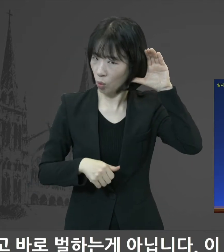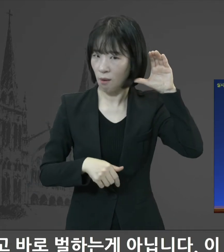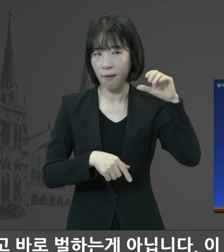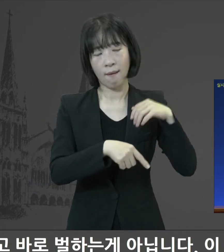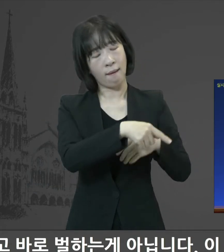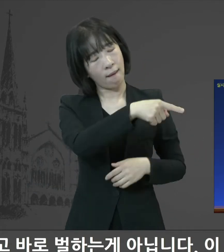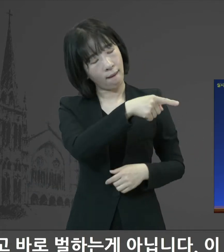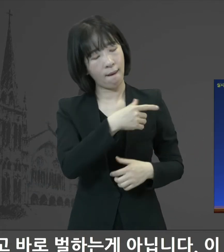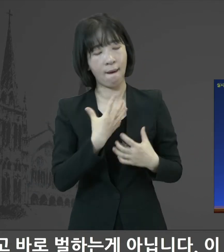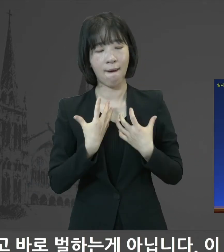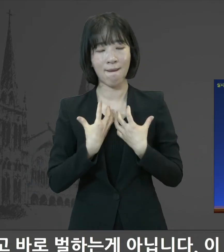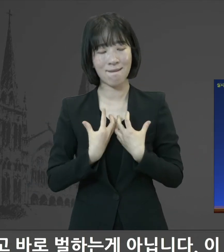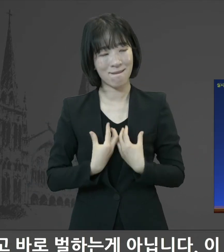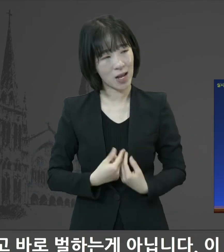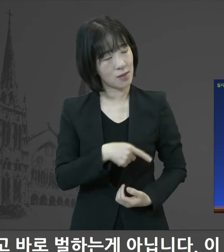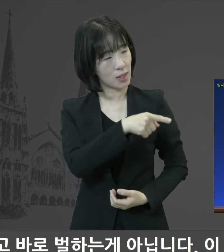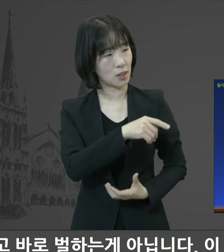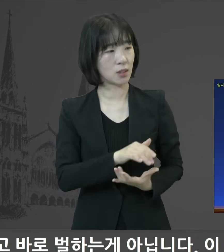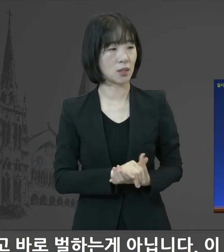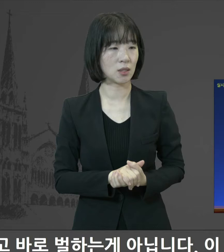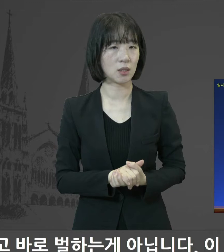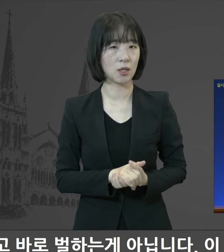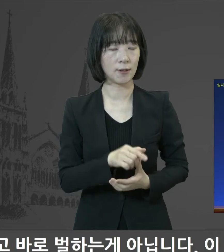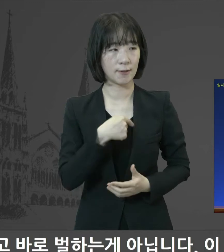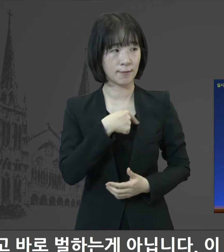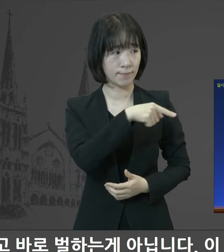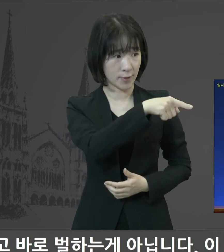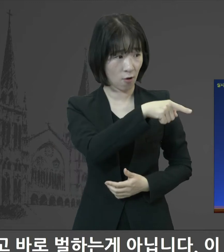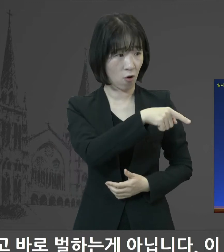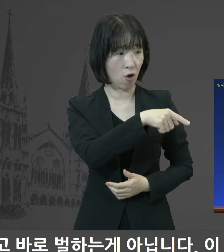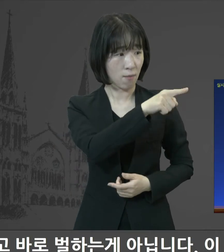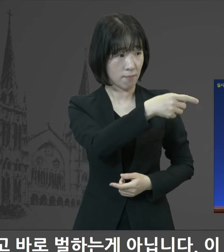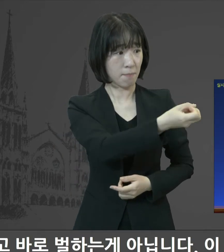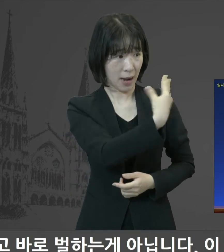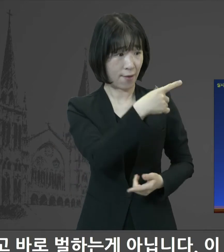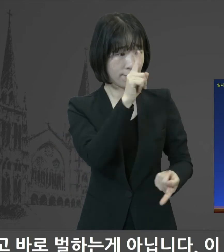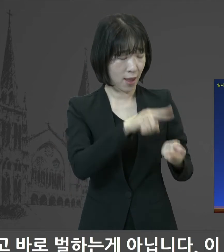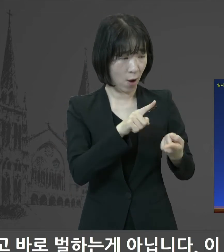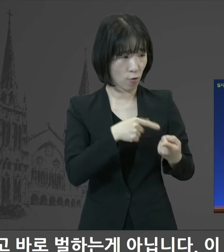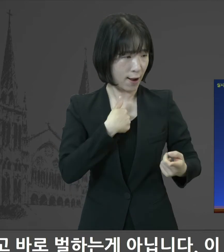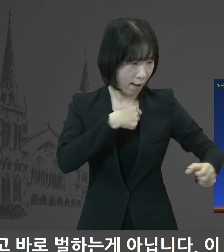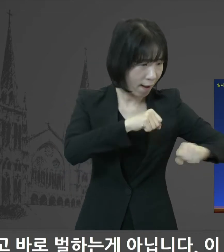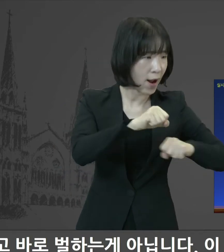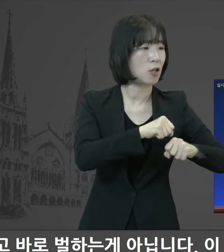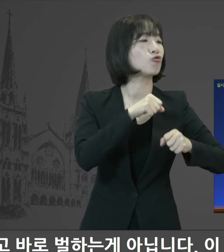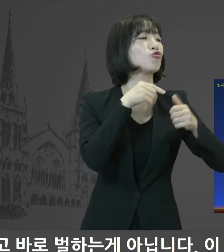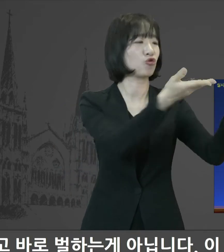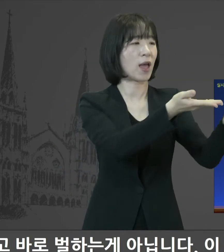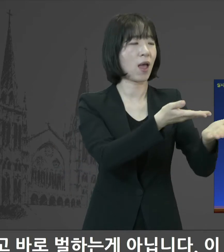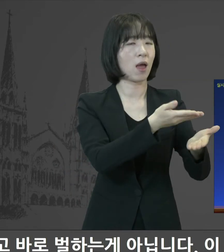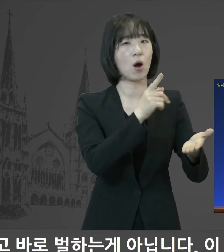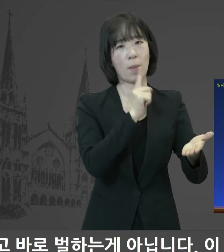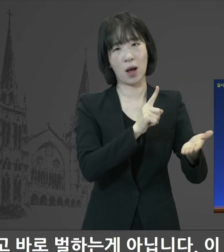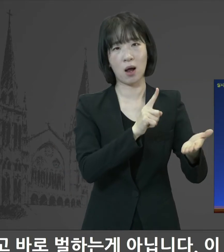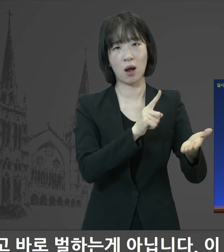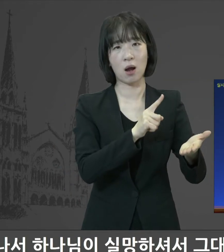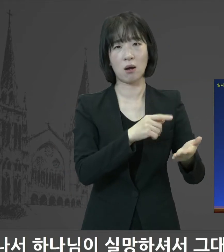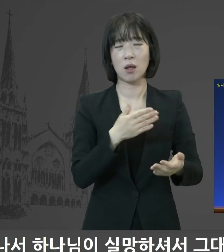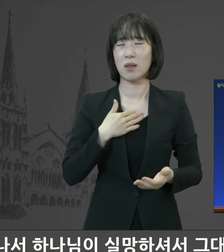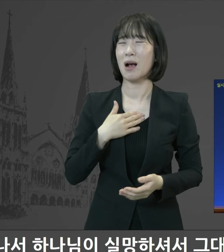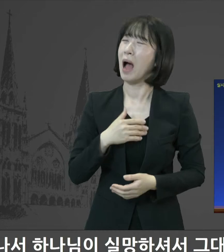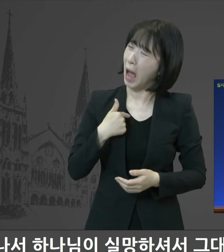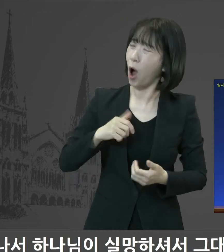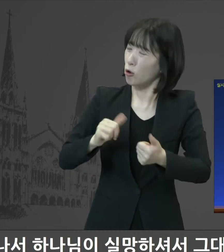하나님이 실망하신 대로 우리가 불평하고 원망하는 그것을 그대로 우리에게 행하시겠다, 이런 뜻이죠. 아이고 죽겠다